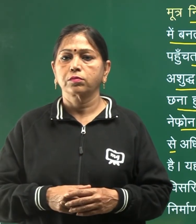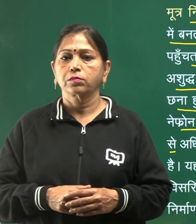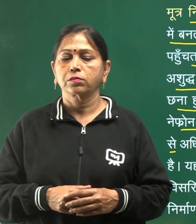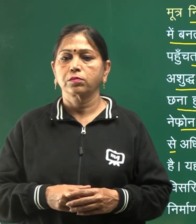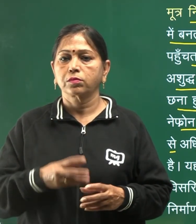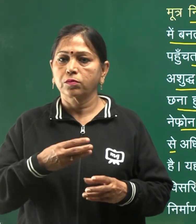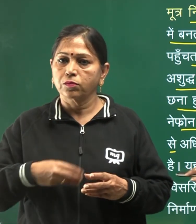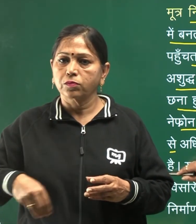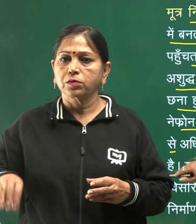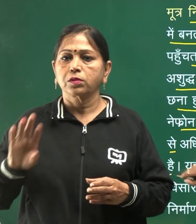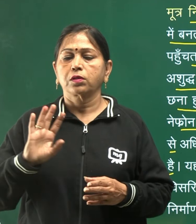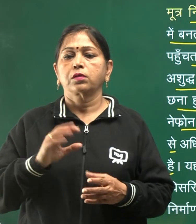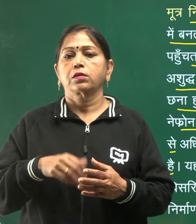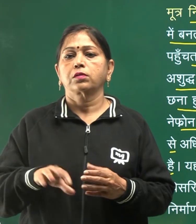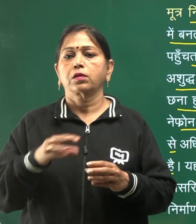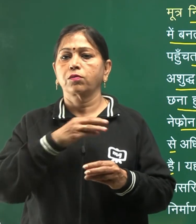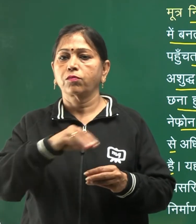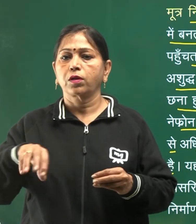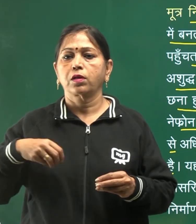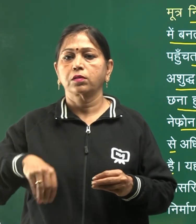विसरण करता है।